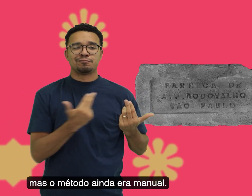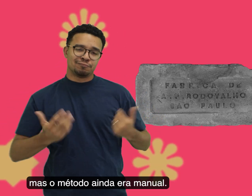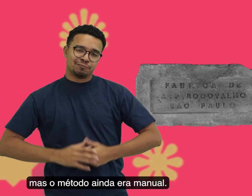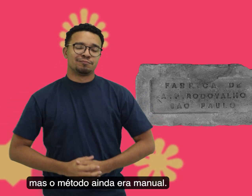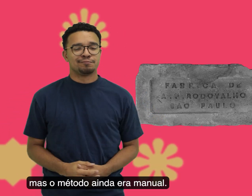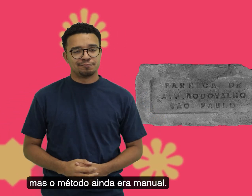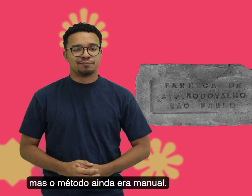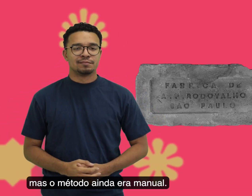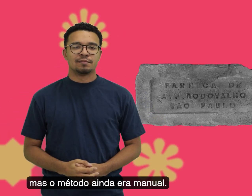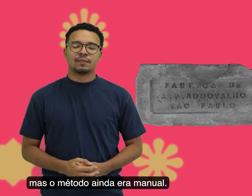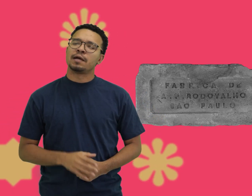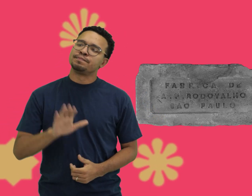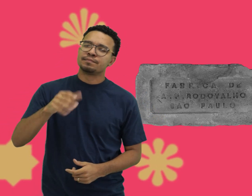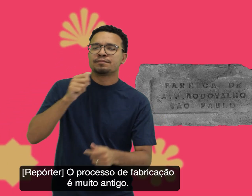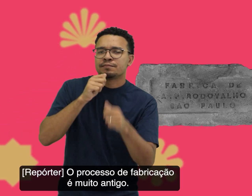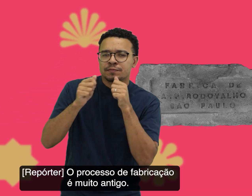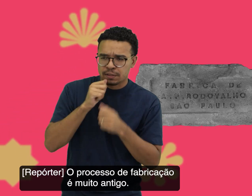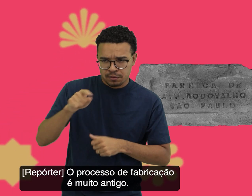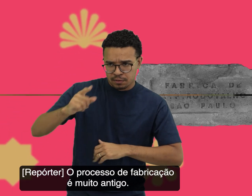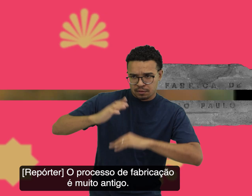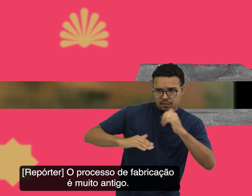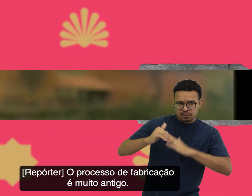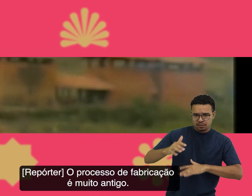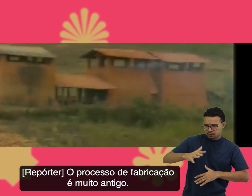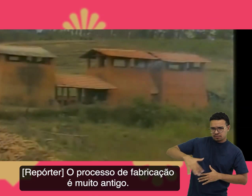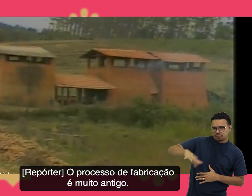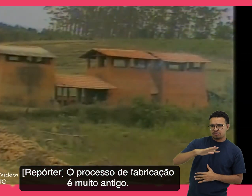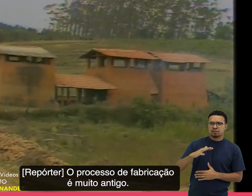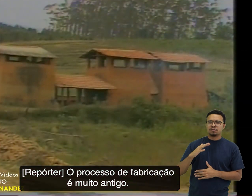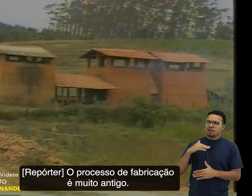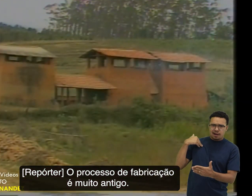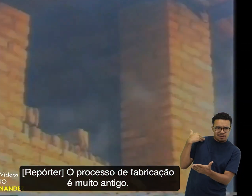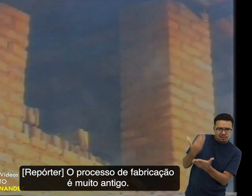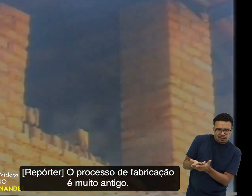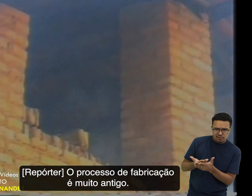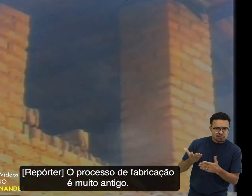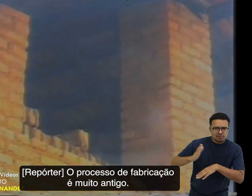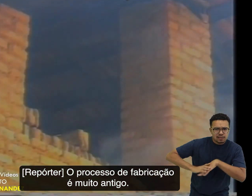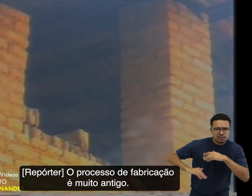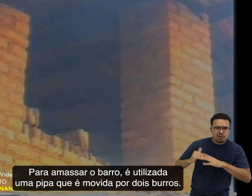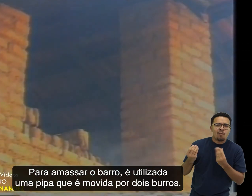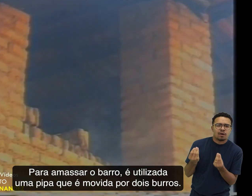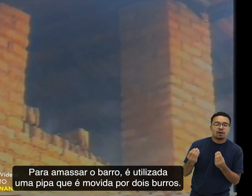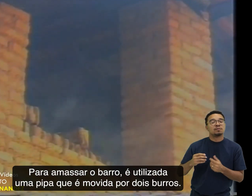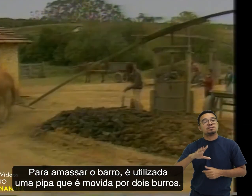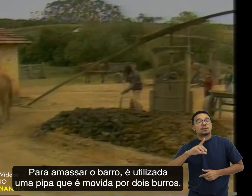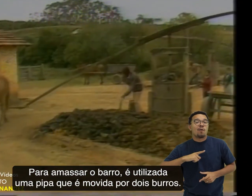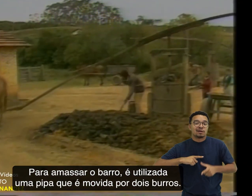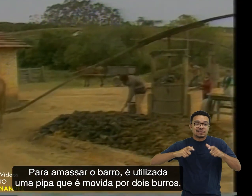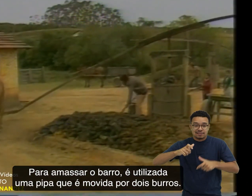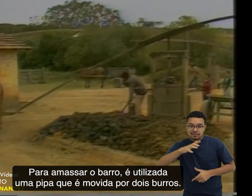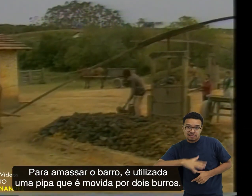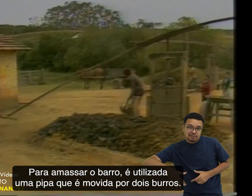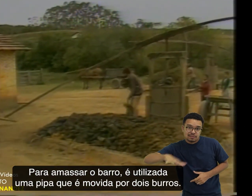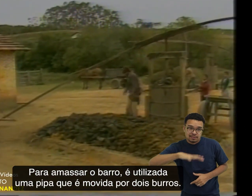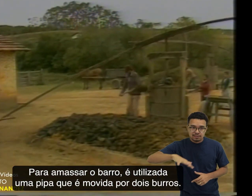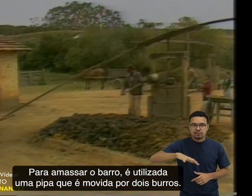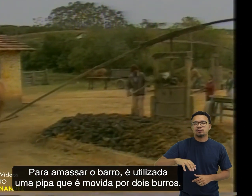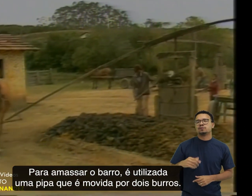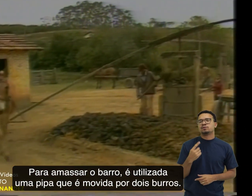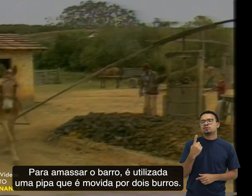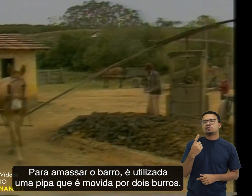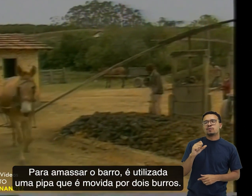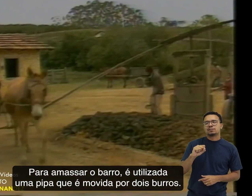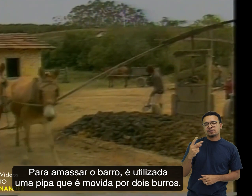em Caieiras, mas o método ainda era manual. O processo de fabricação é muito antigo. Para amassar o barro,